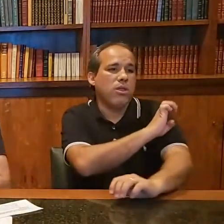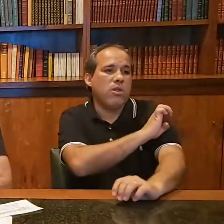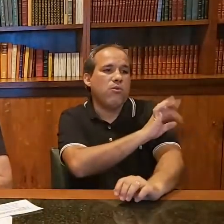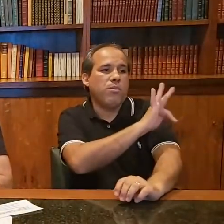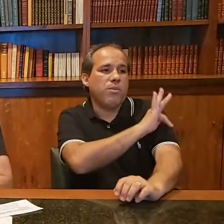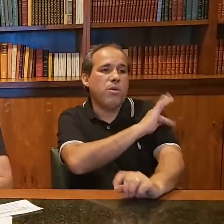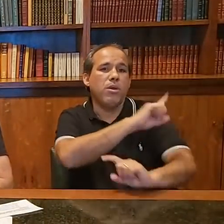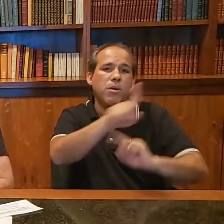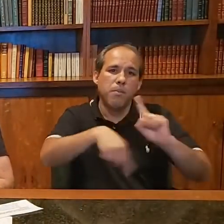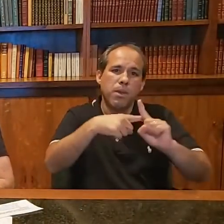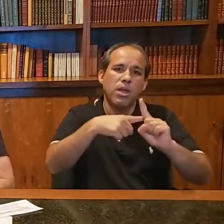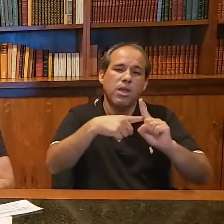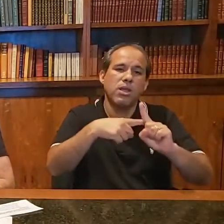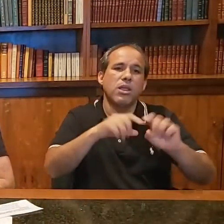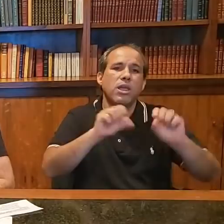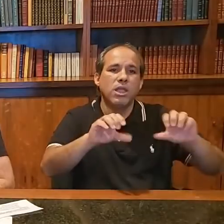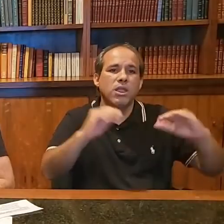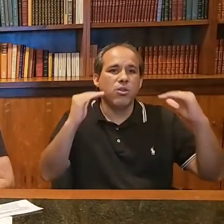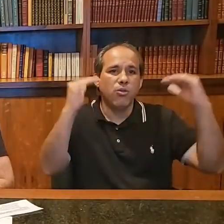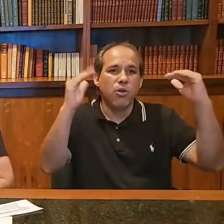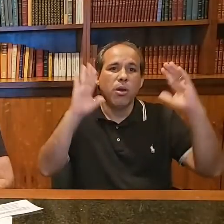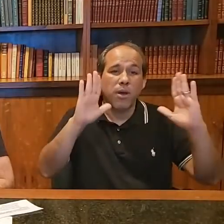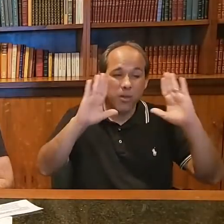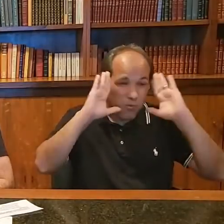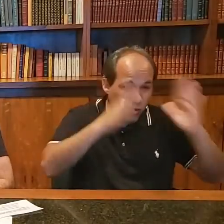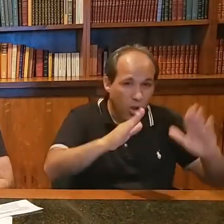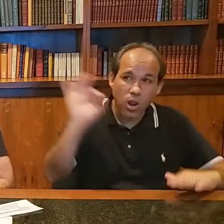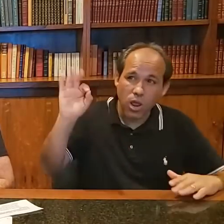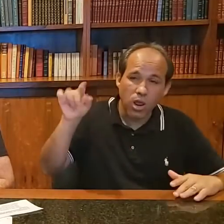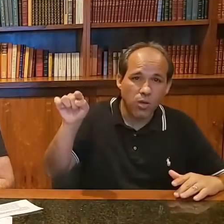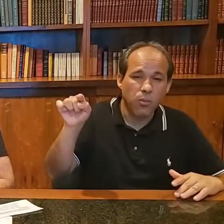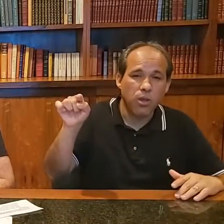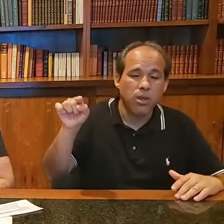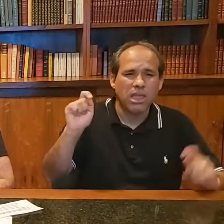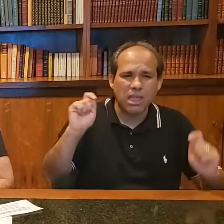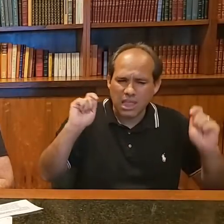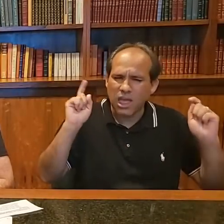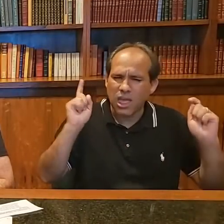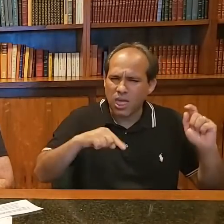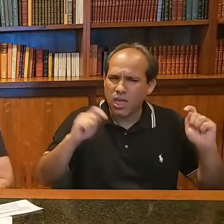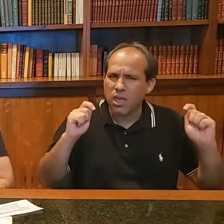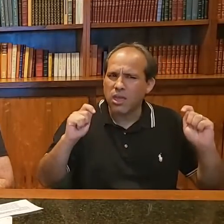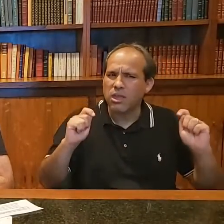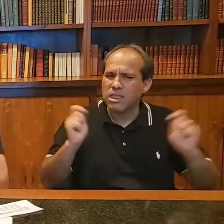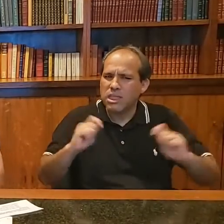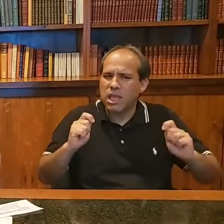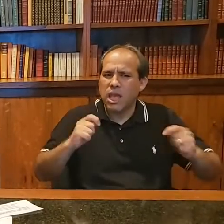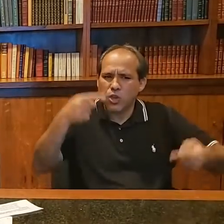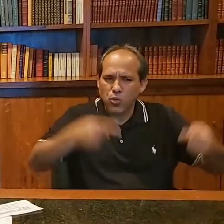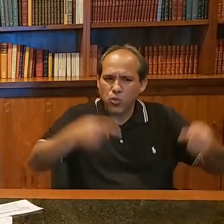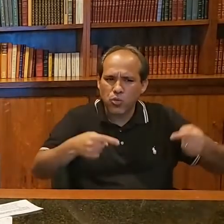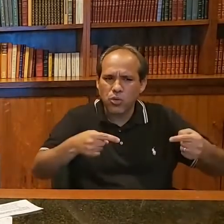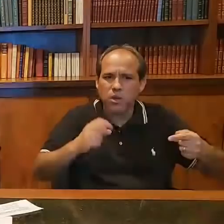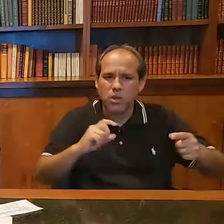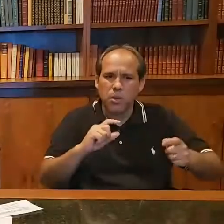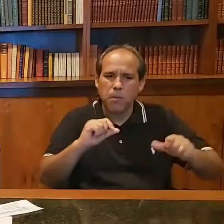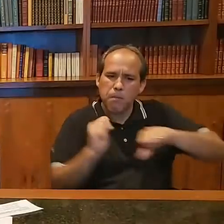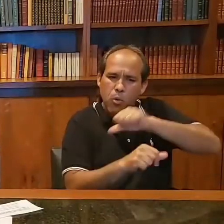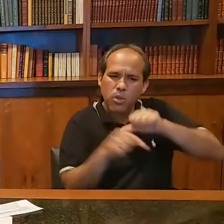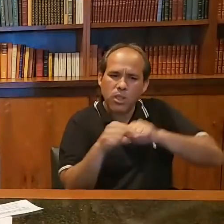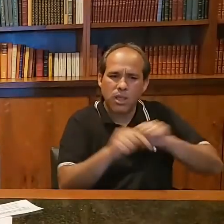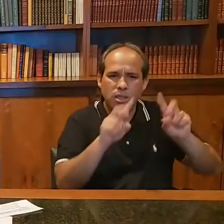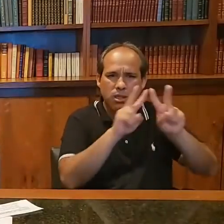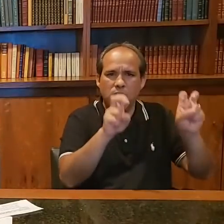para o ensino superior, mas não com tanta prioridade assim? Ou seja, é possível fazer esse debate ou essa mudança?